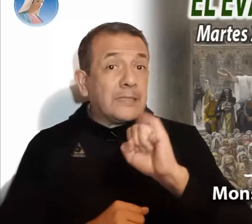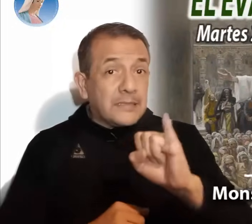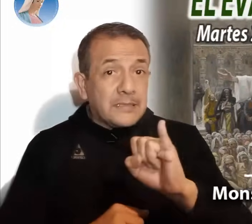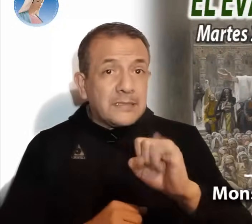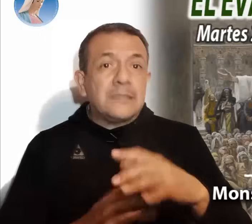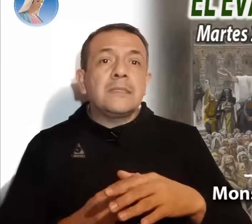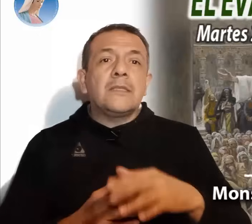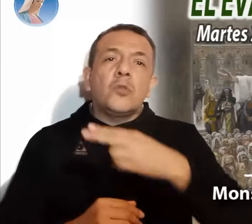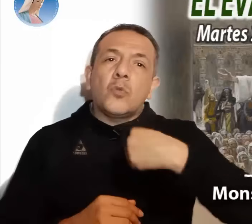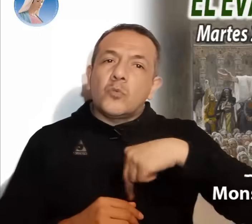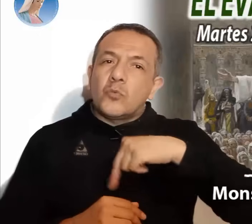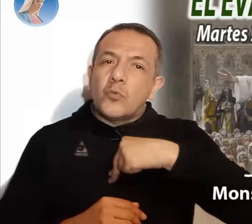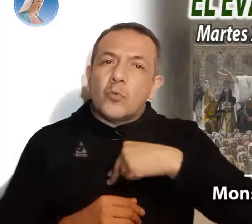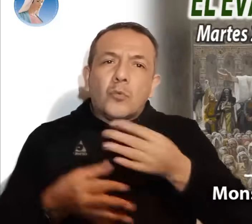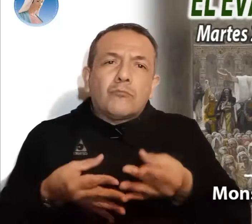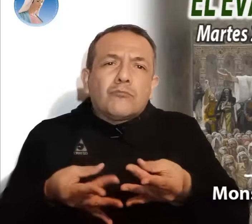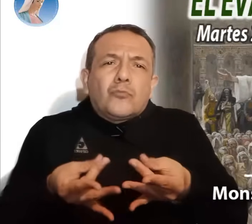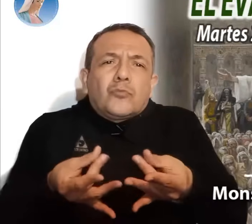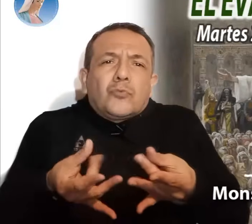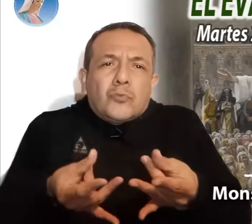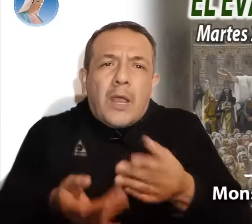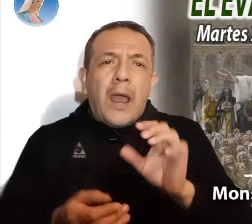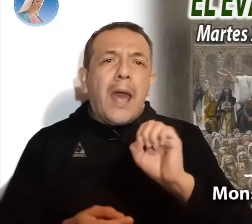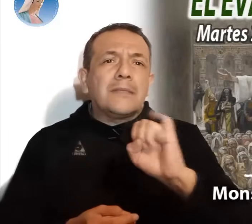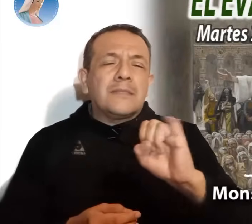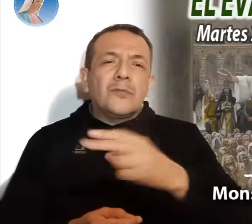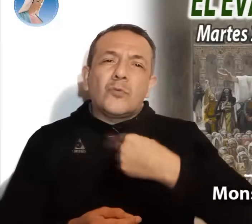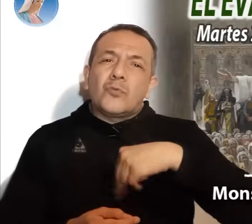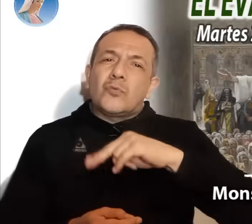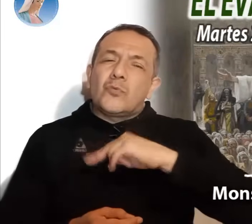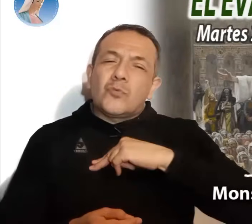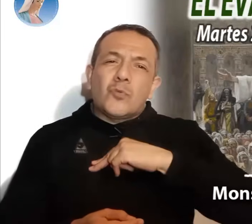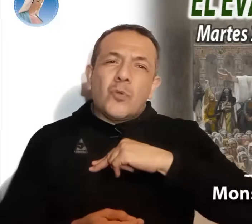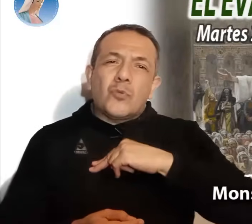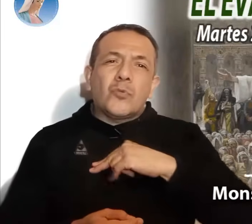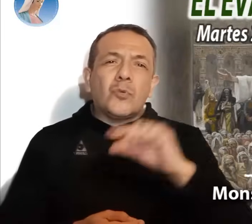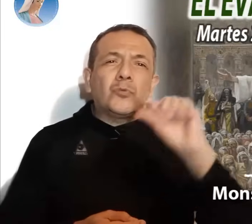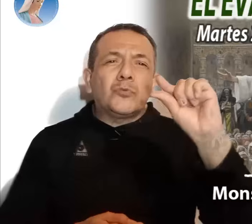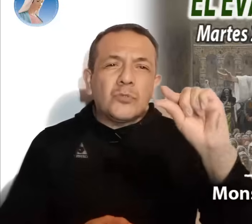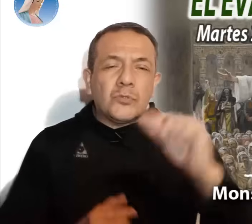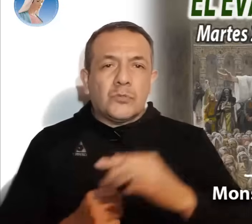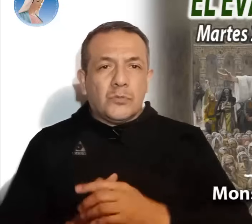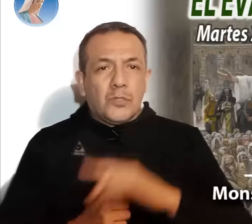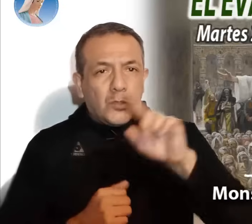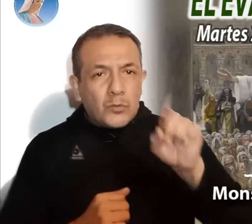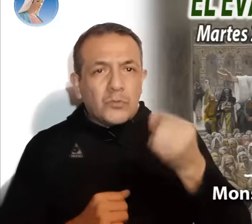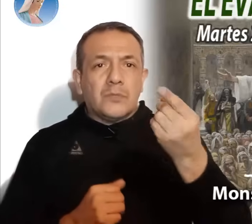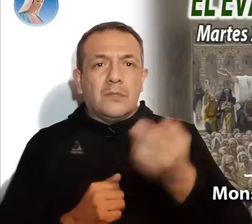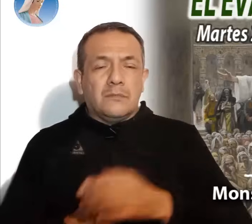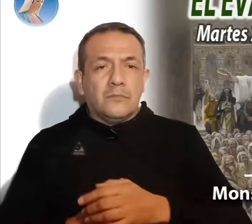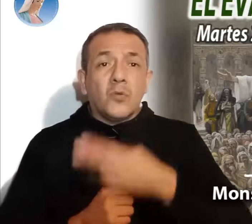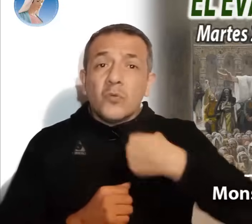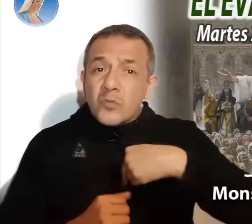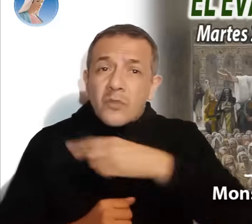Así de frágiles somos, así de pequeñitos somos. Necesitamos recuperar nuestro sentido de peregrinos en